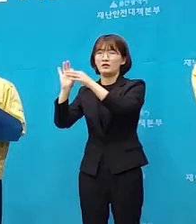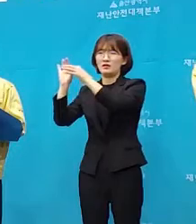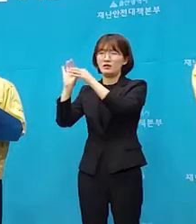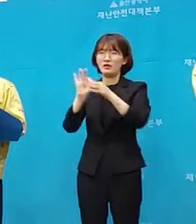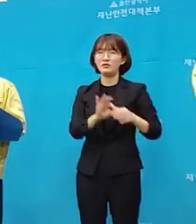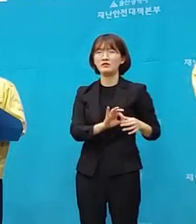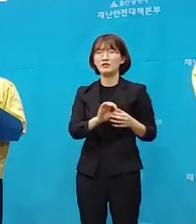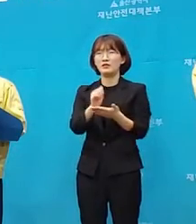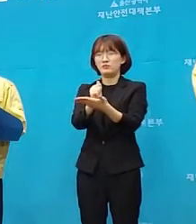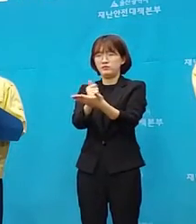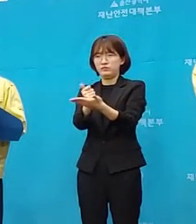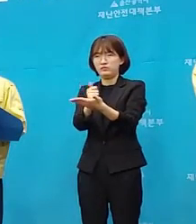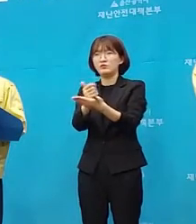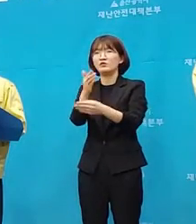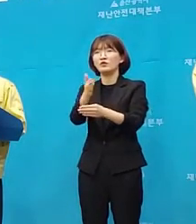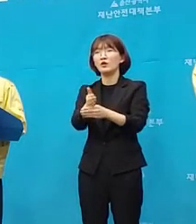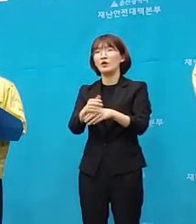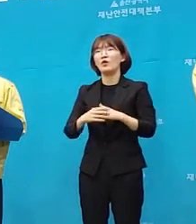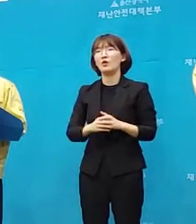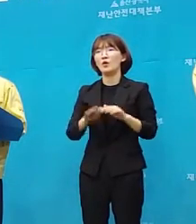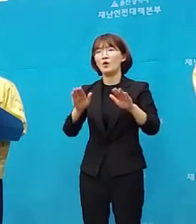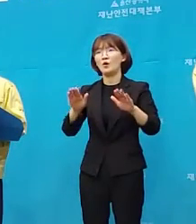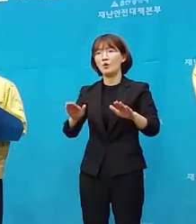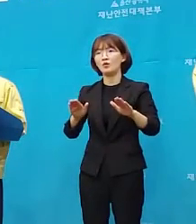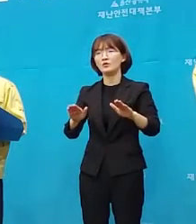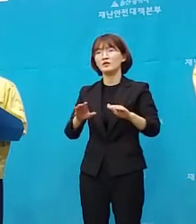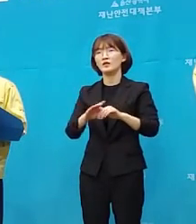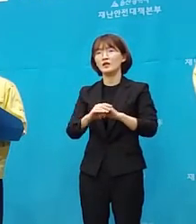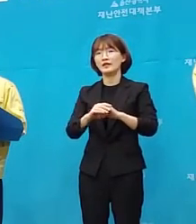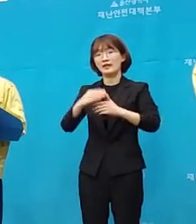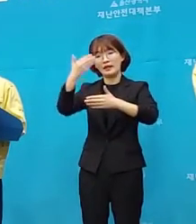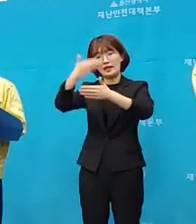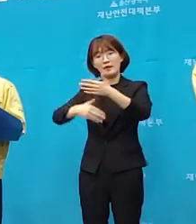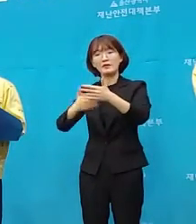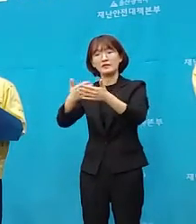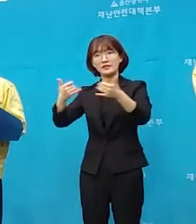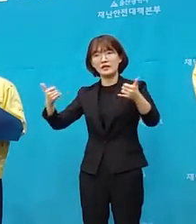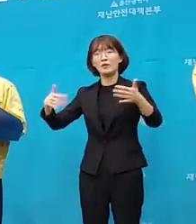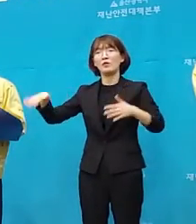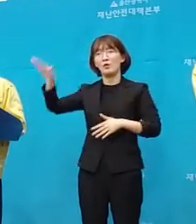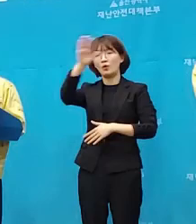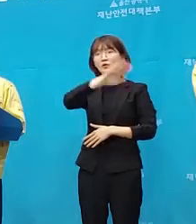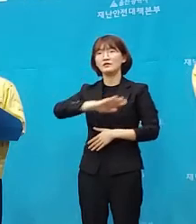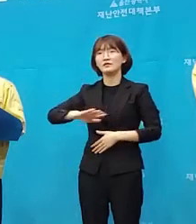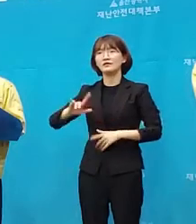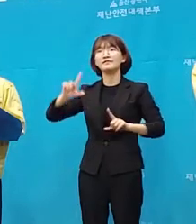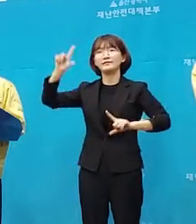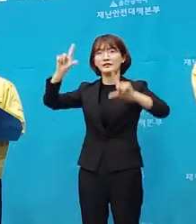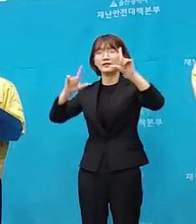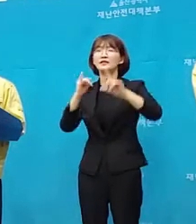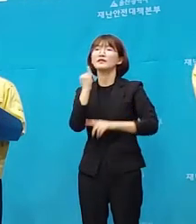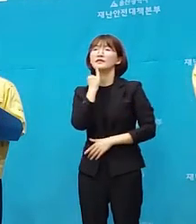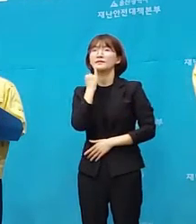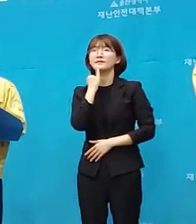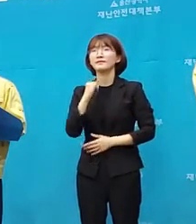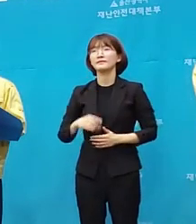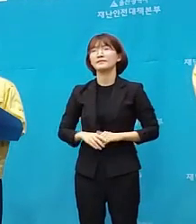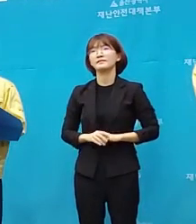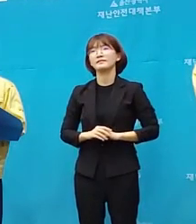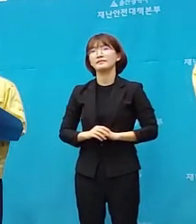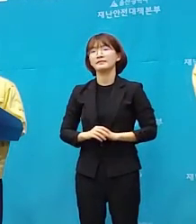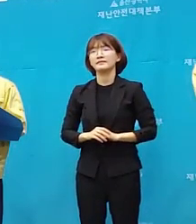어렵게 진료받고 있고 오늘 발생한 확진자는 물론 나머지 분들의 건강 상태는 모두 양호한 것으로 알고